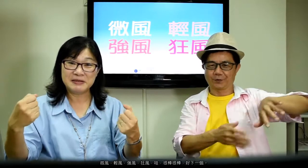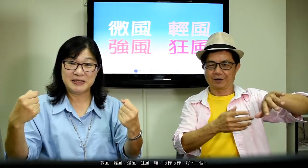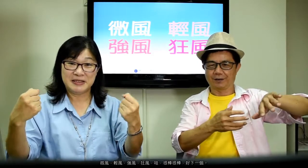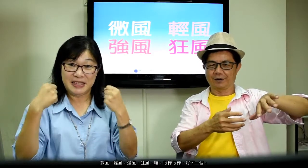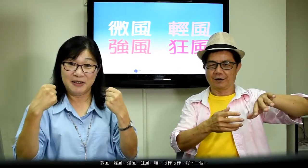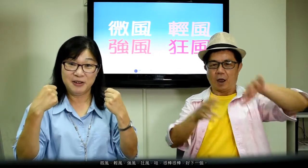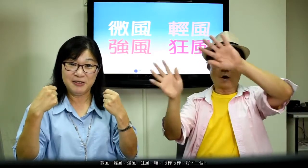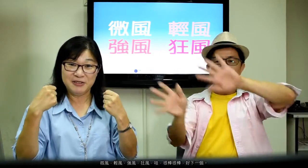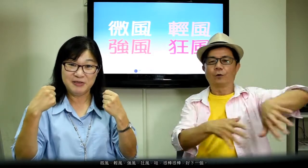强风，